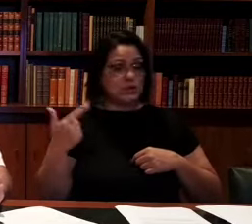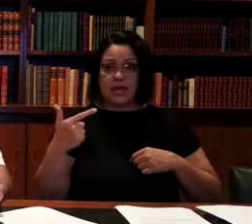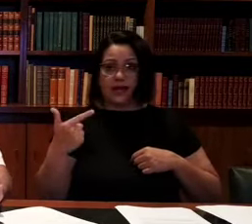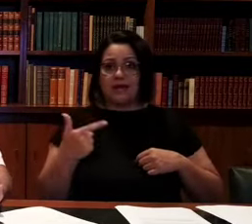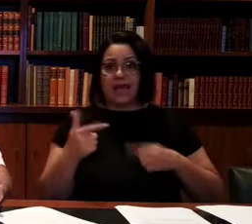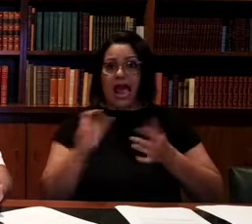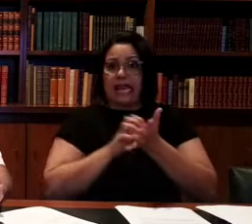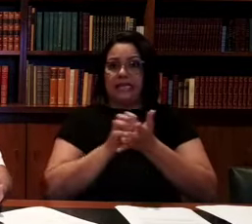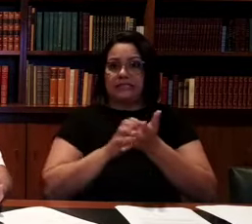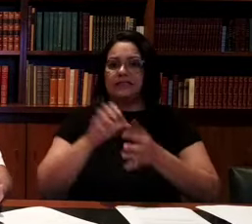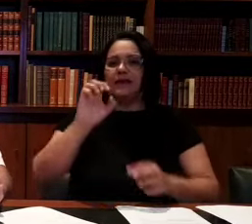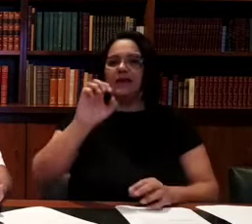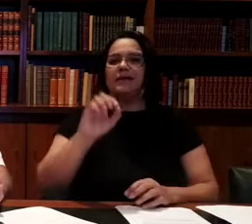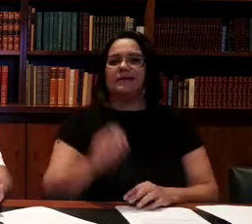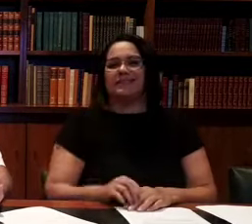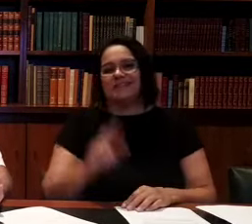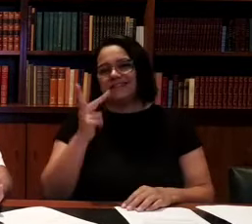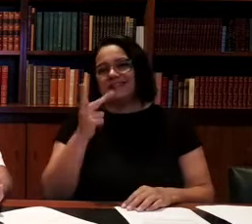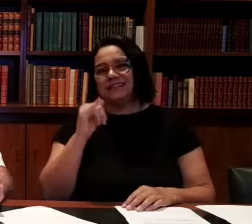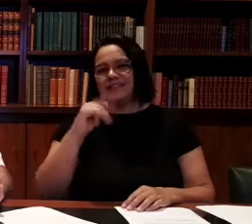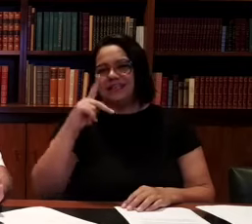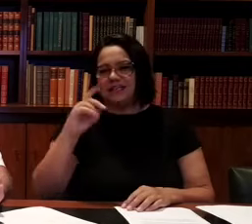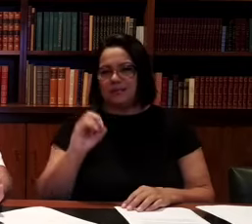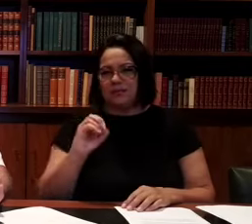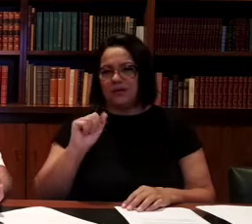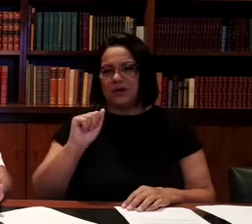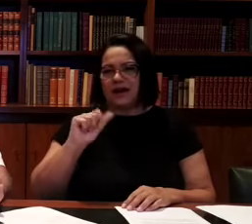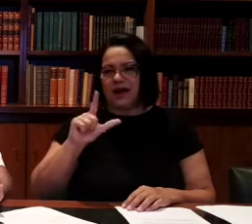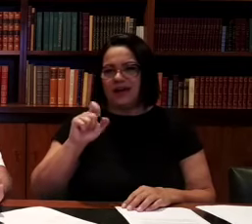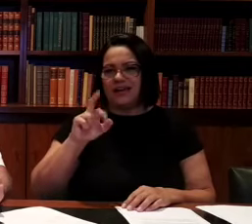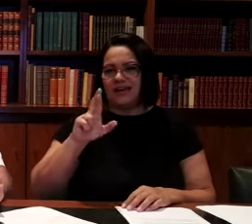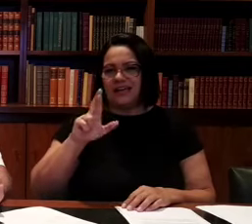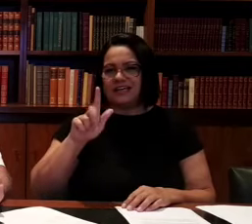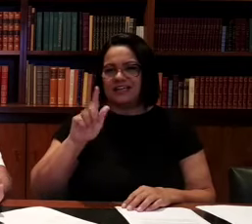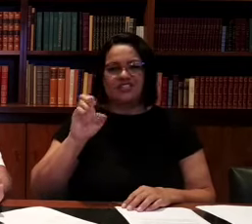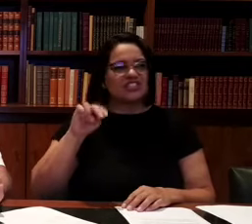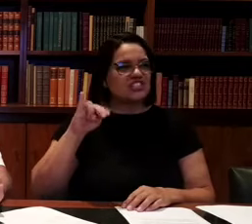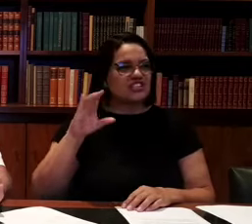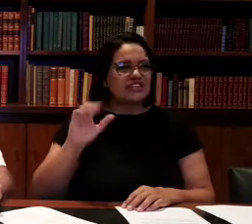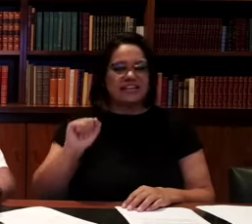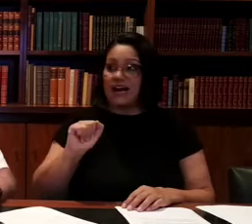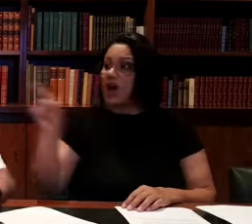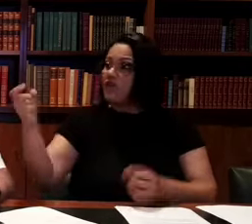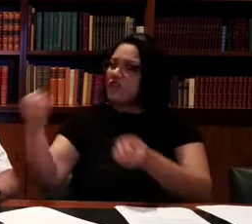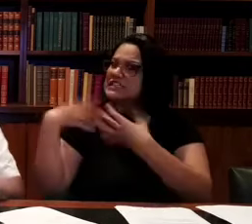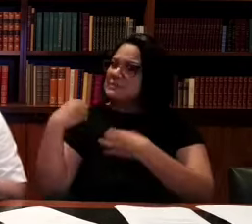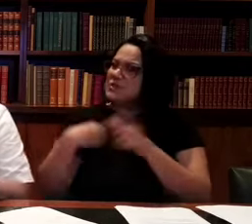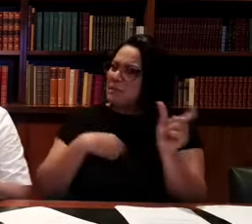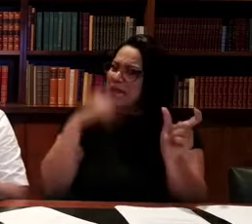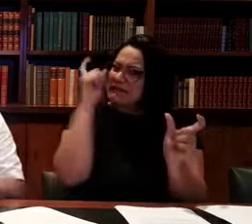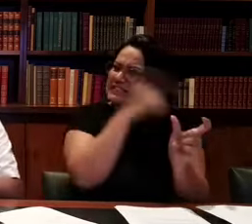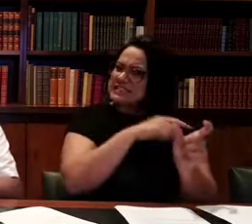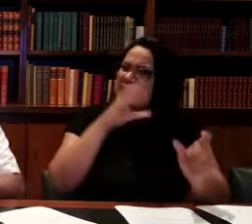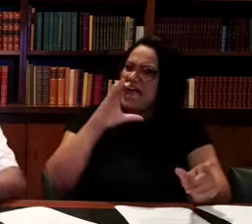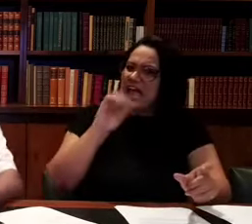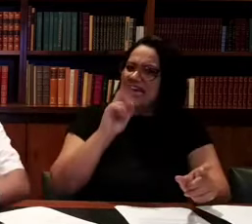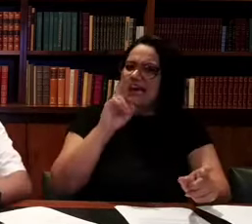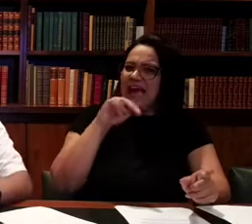como é que é o negócio aí depois eu vou falar carnificultura qualquer outra coisa fica fácil falar